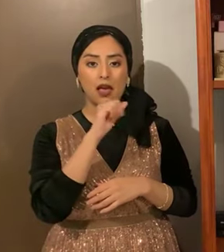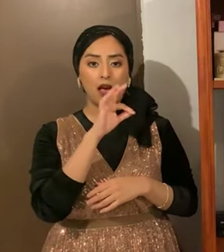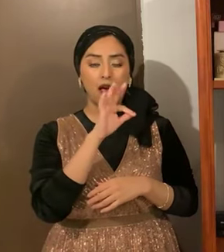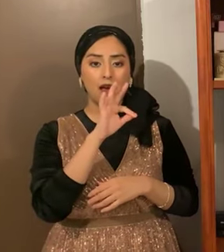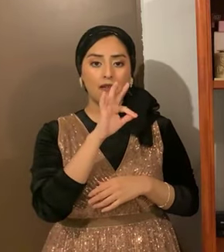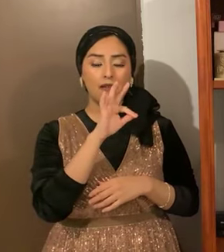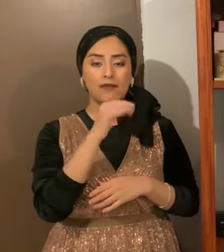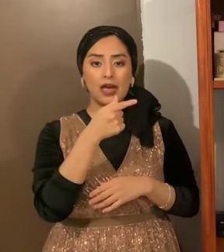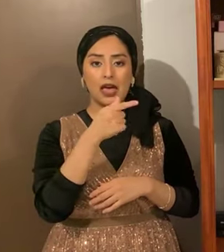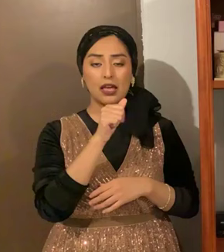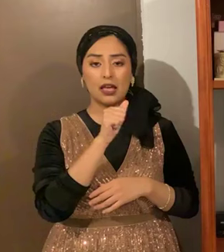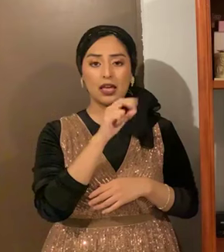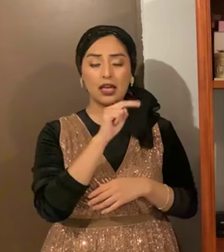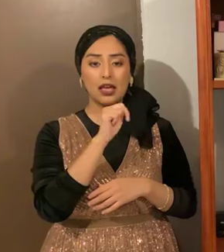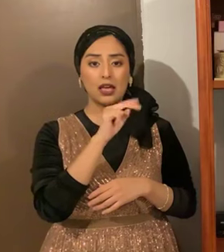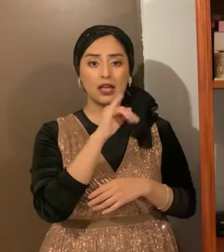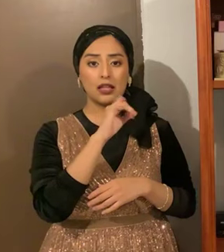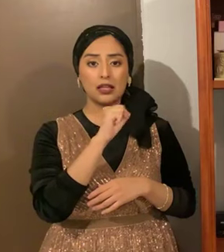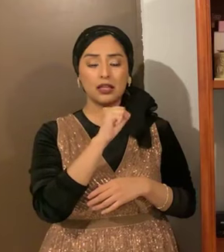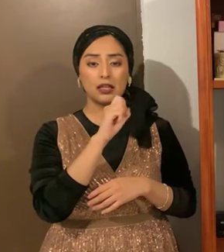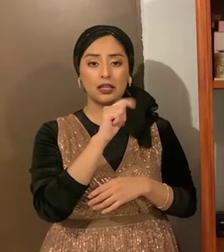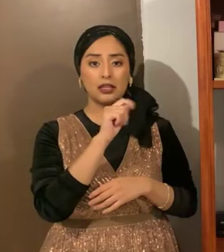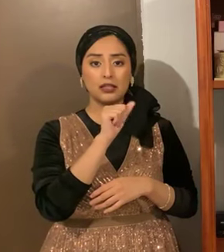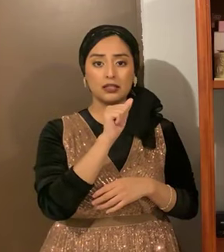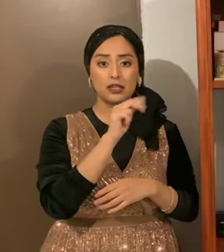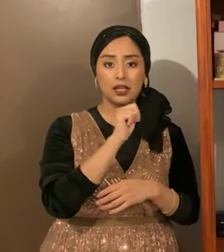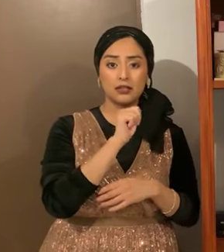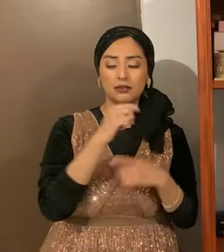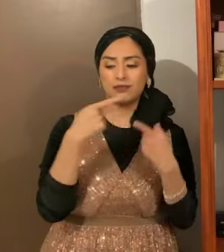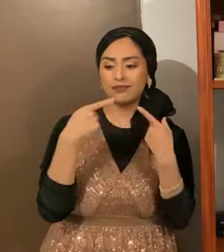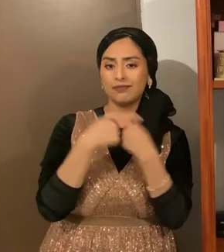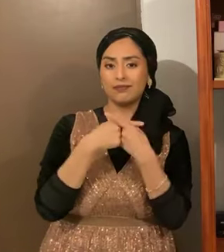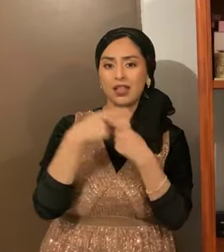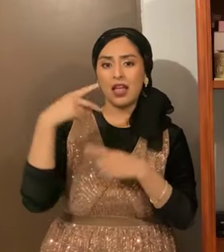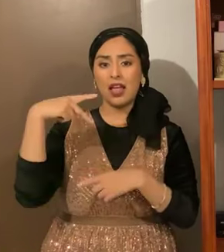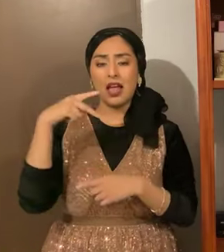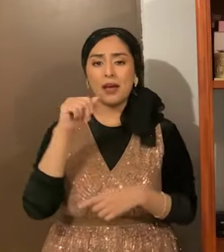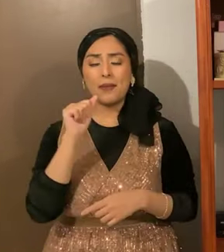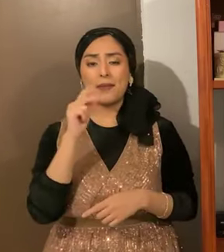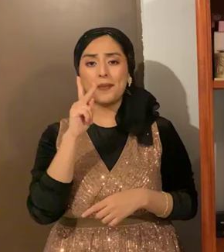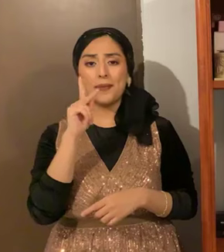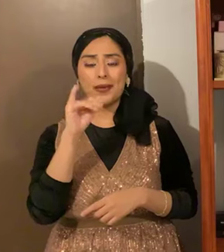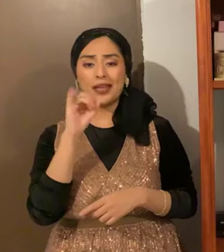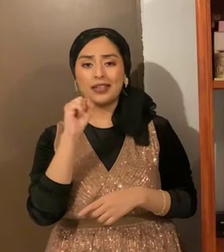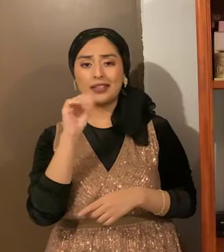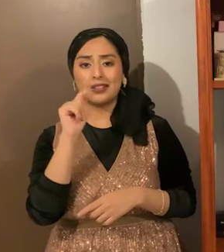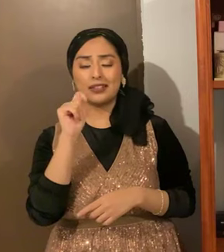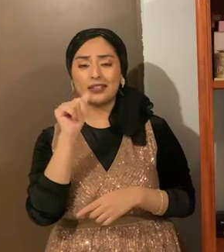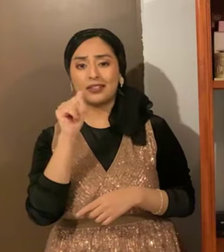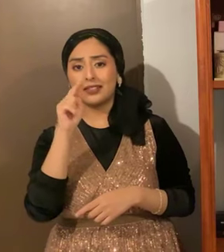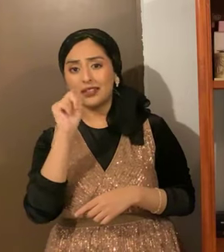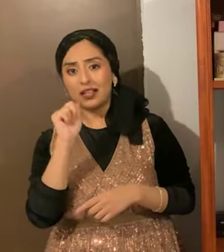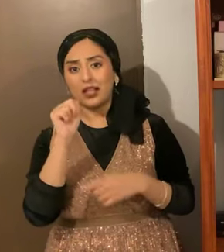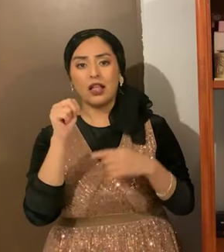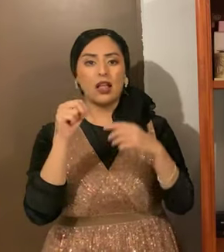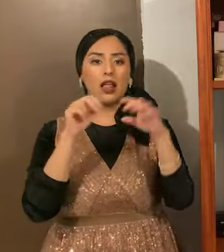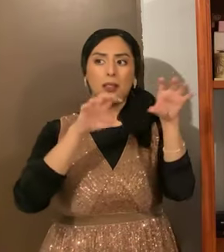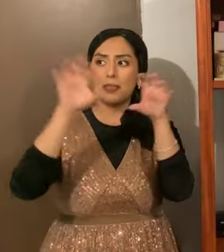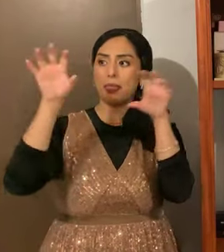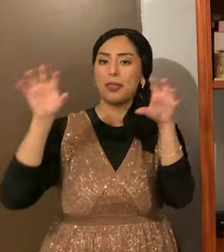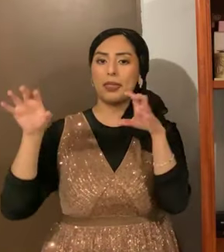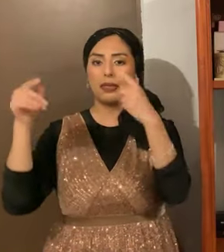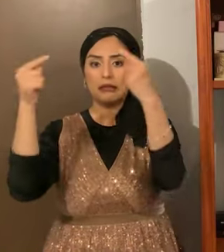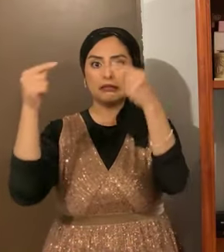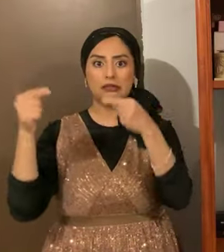Pakistán, Irak contra Kuwait. Arabia Saudita está lista para desplegar su fuerza aérea contra los